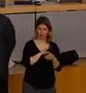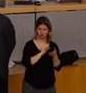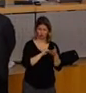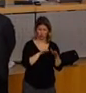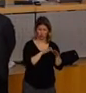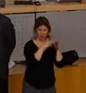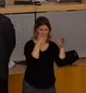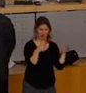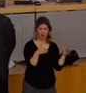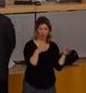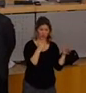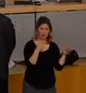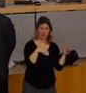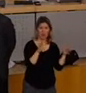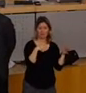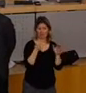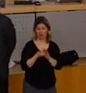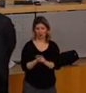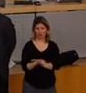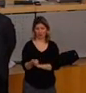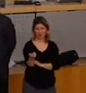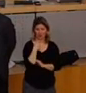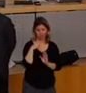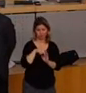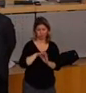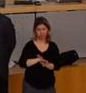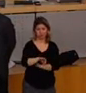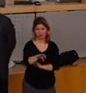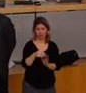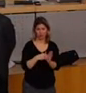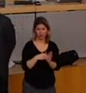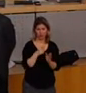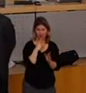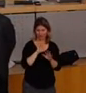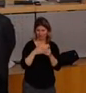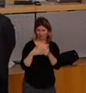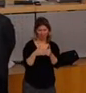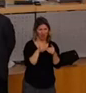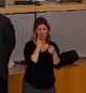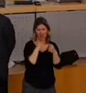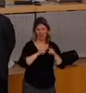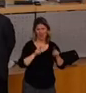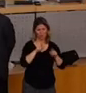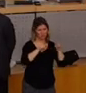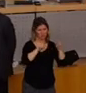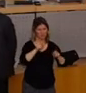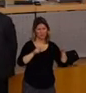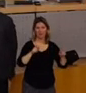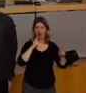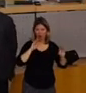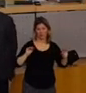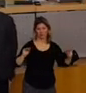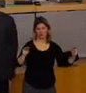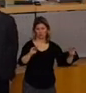nachts riemen gab und die werden natürlich dann von den tausenden menschen ringsum ebenso benutzen ist auch nee wir